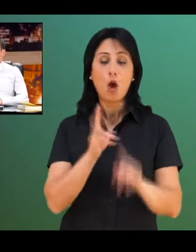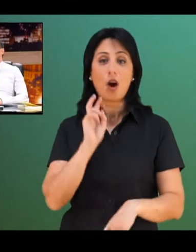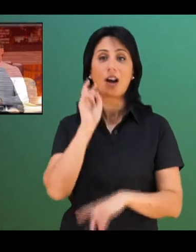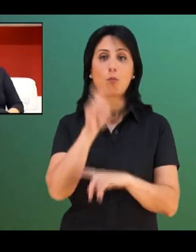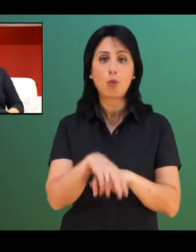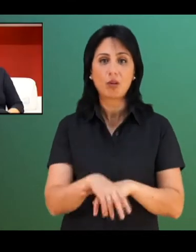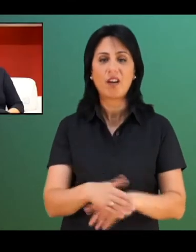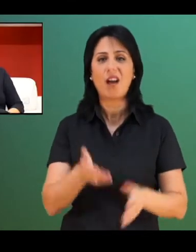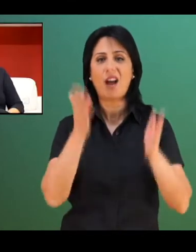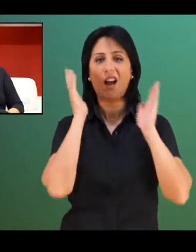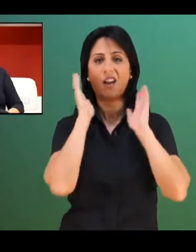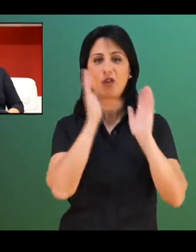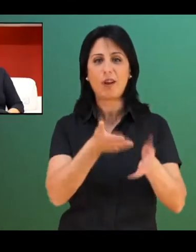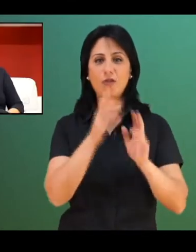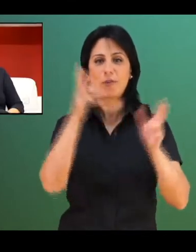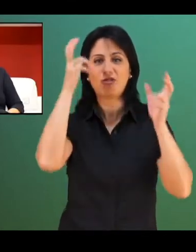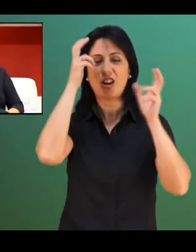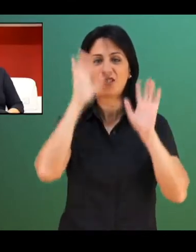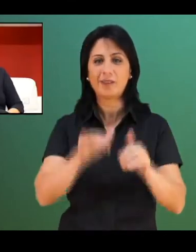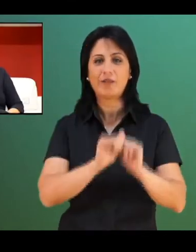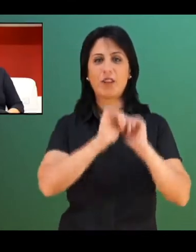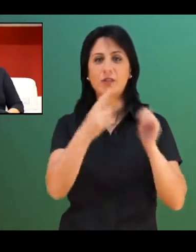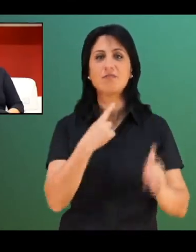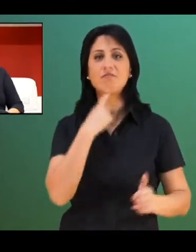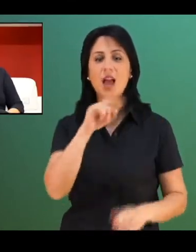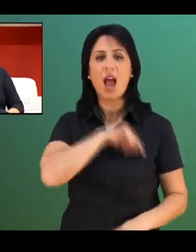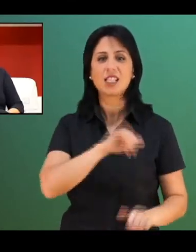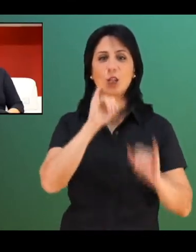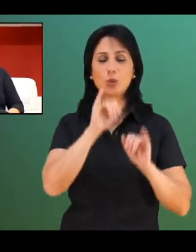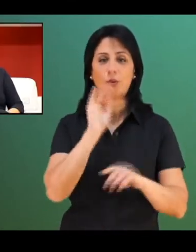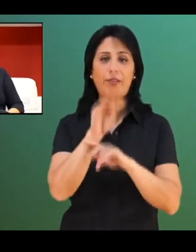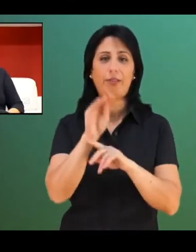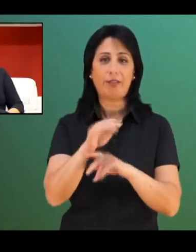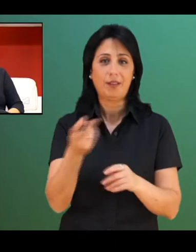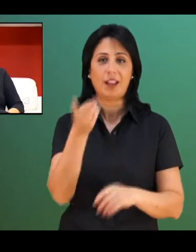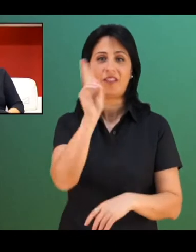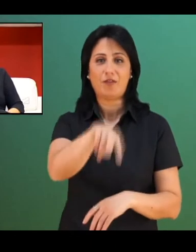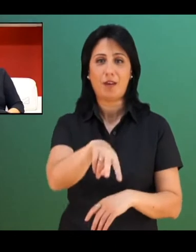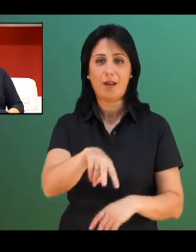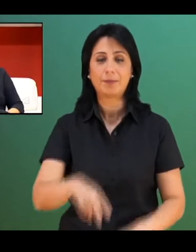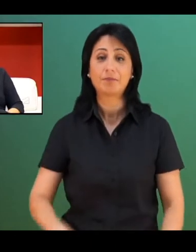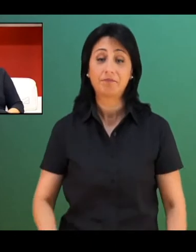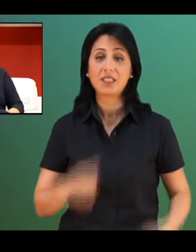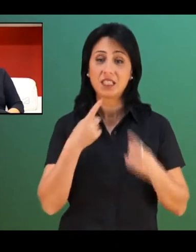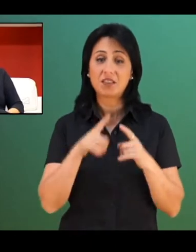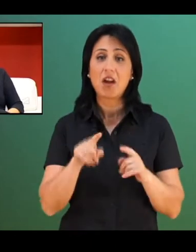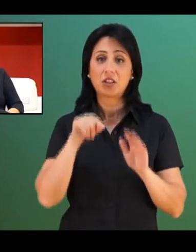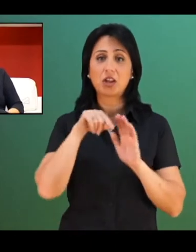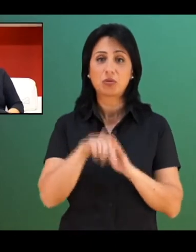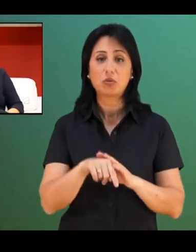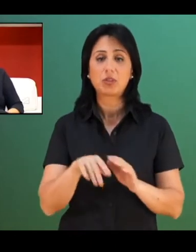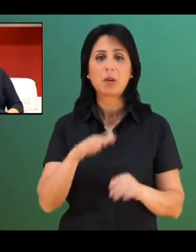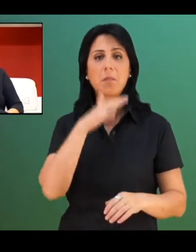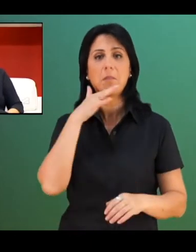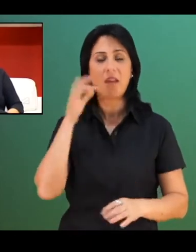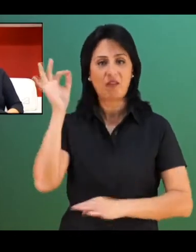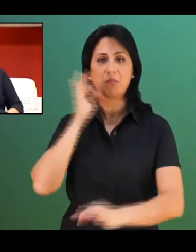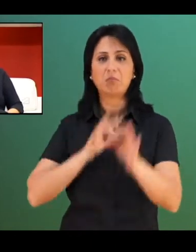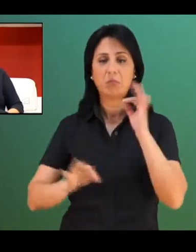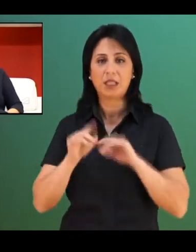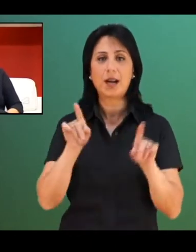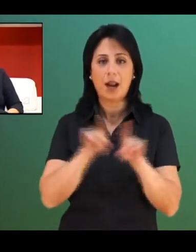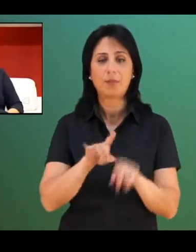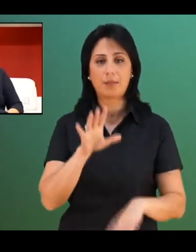ქონდა. სხვადასხვის ძალიან ბევრმა მითხრა ეგეთი რაღაცა რომ ერთ წელწადზე მეცო ვერ გაქაჩავთო შენ